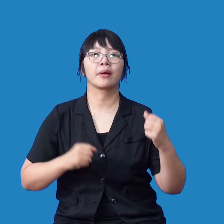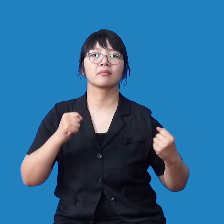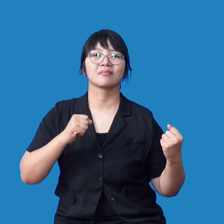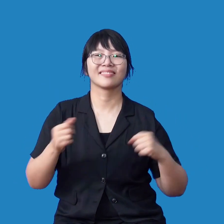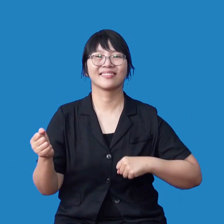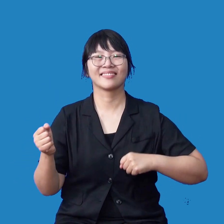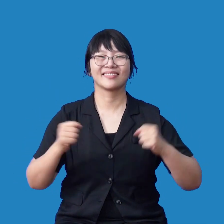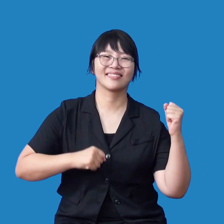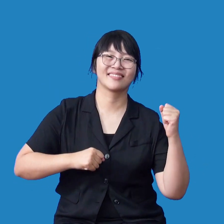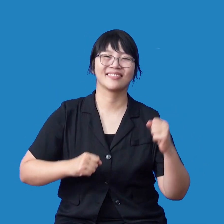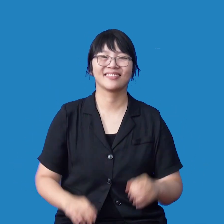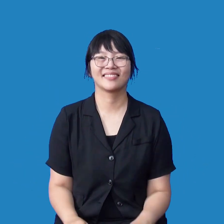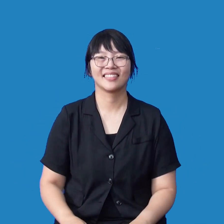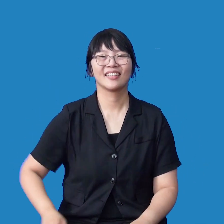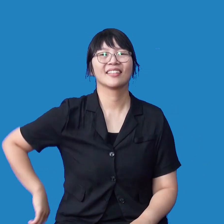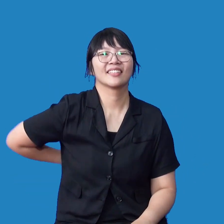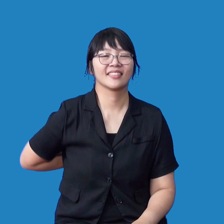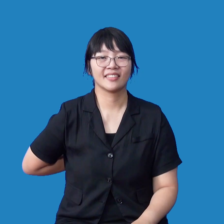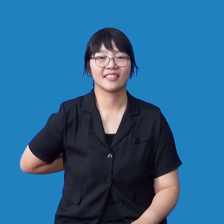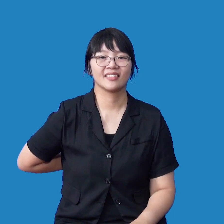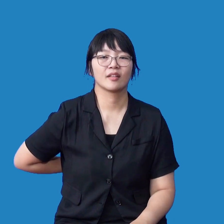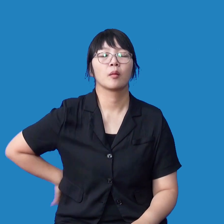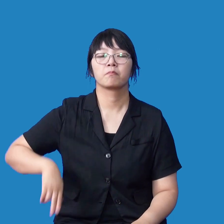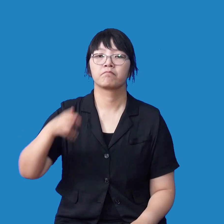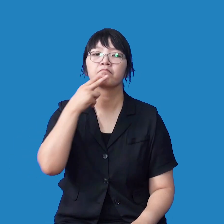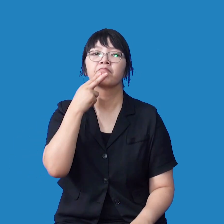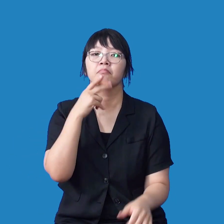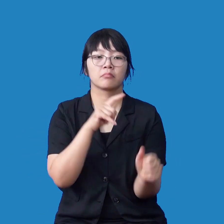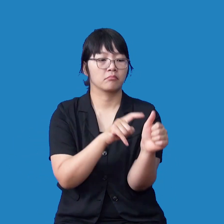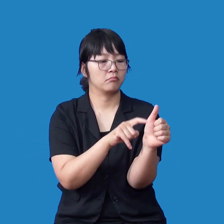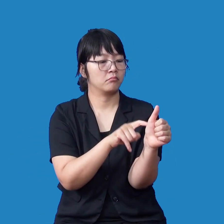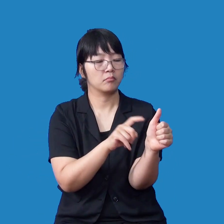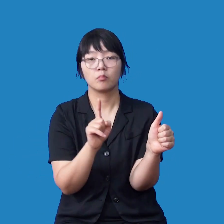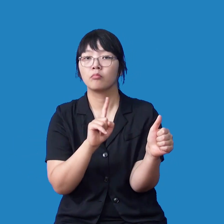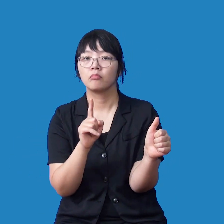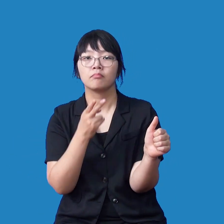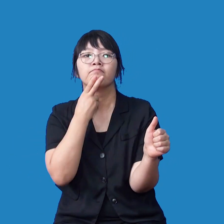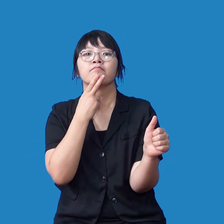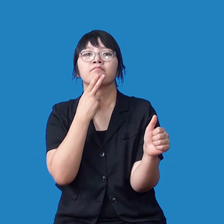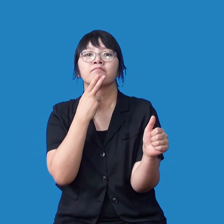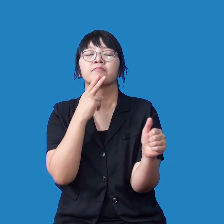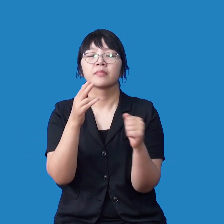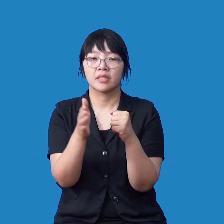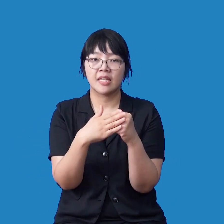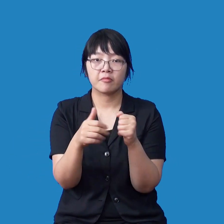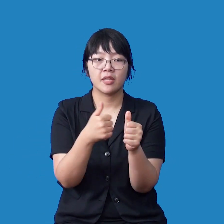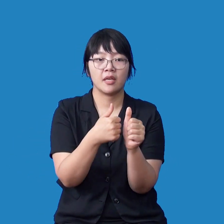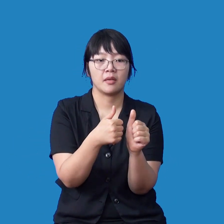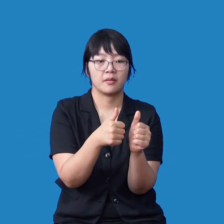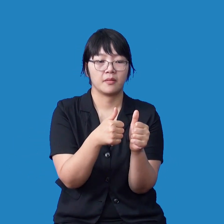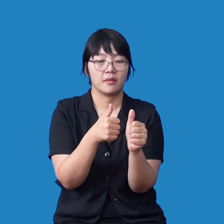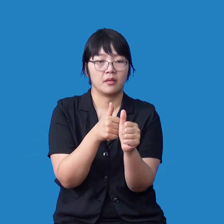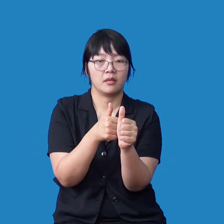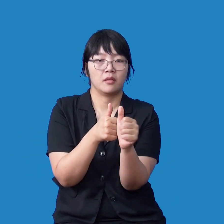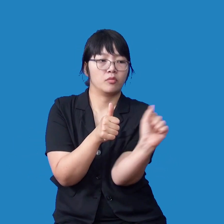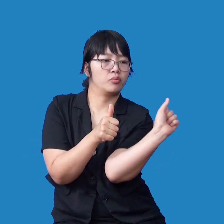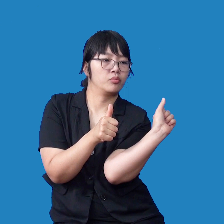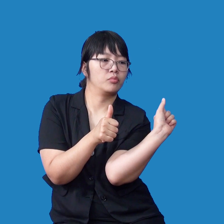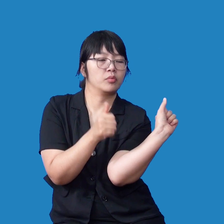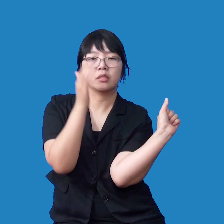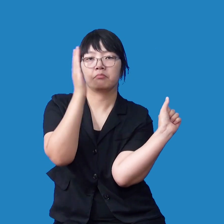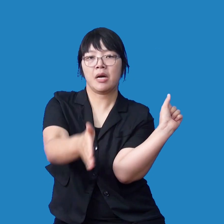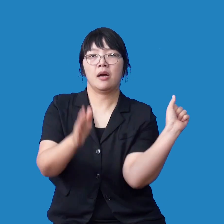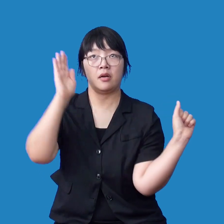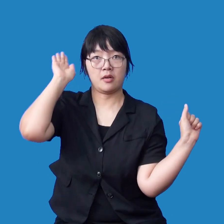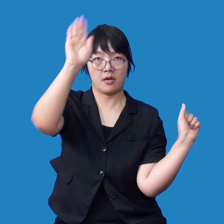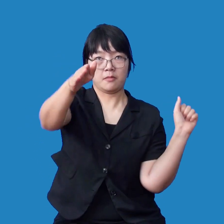들고, 등에는 없어요. 등에는 무장이 없어요. 그러니까 절대로 등을 보이지 말고 앞으로 이